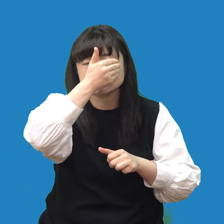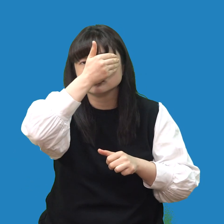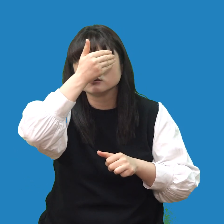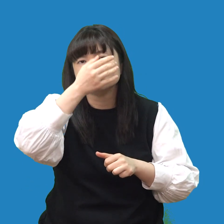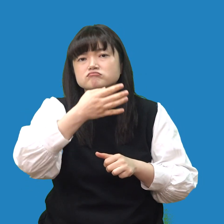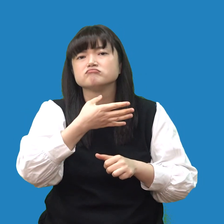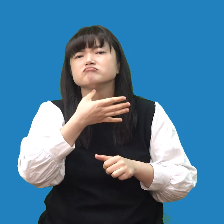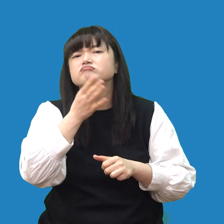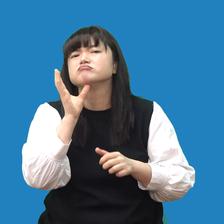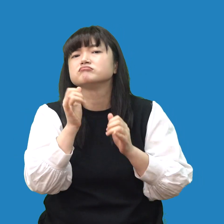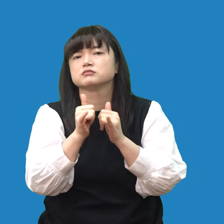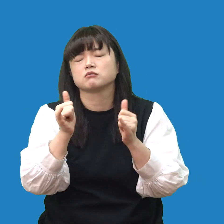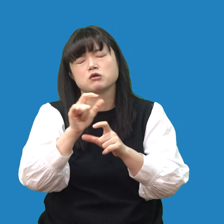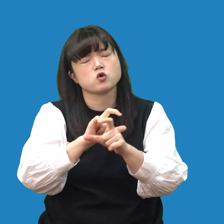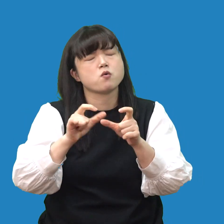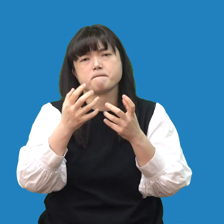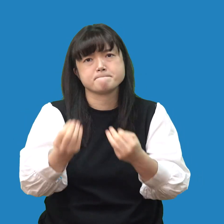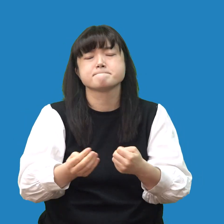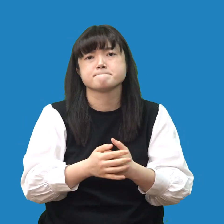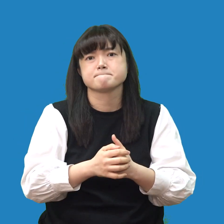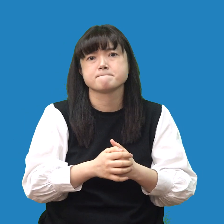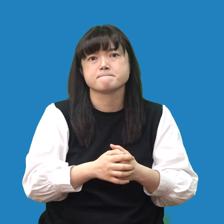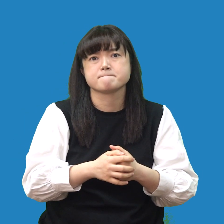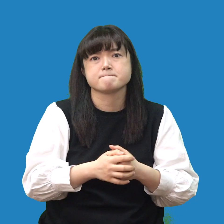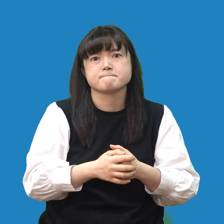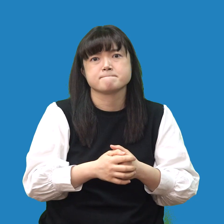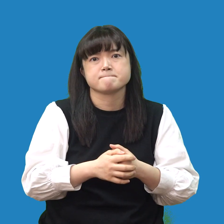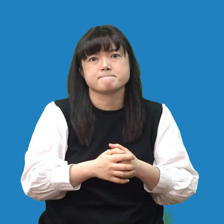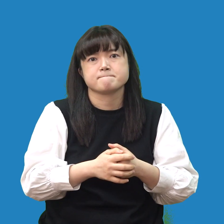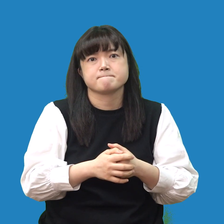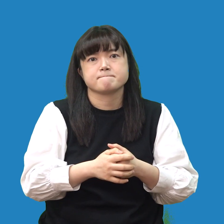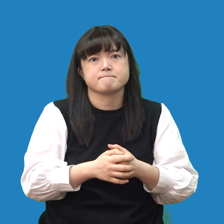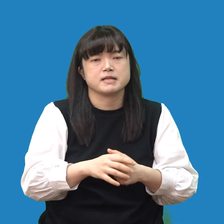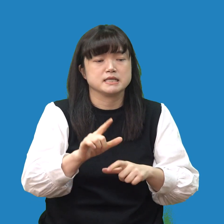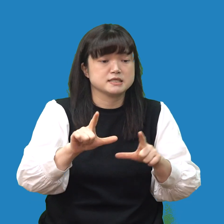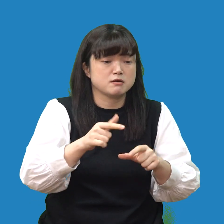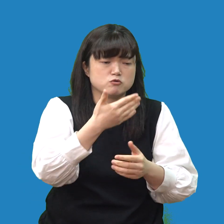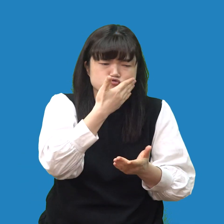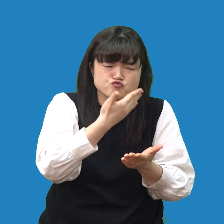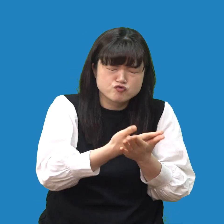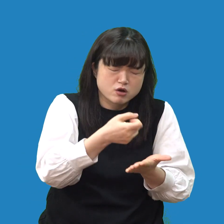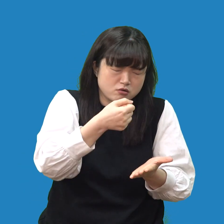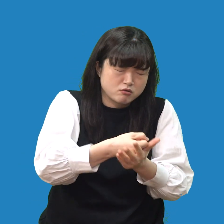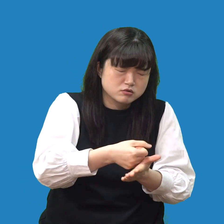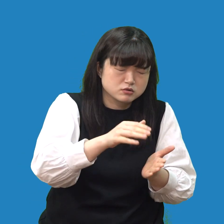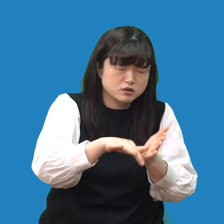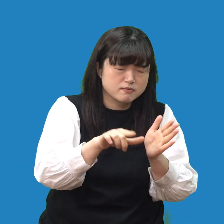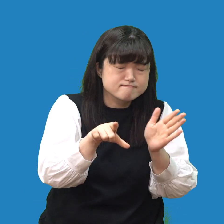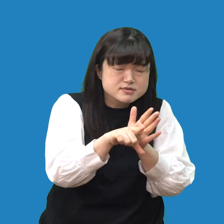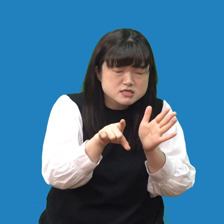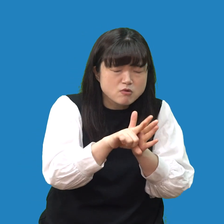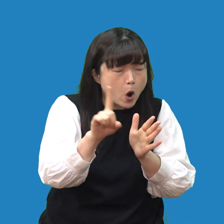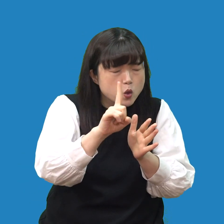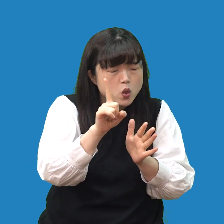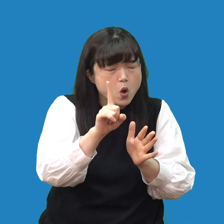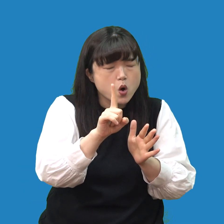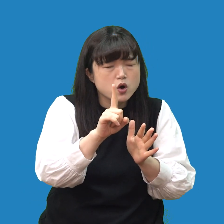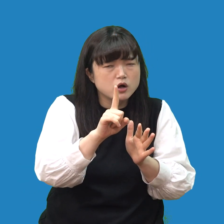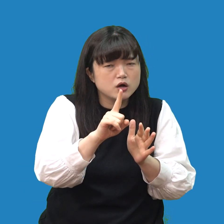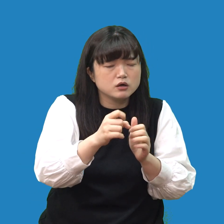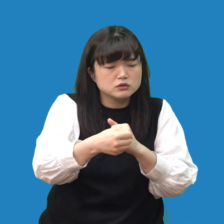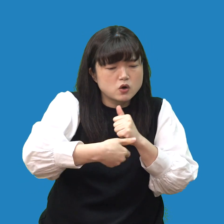갈수록 3배 이상 높아집니다. 삶의 중요한 결정에서 신앙이 어떤 역할을